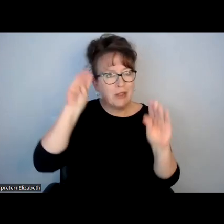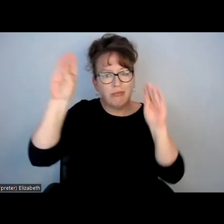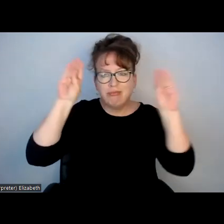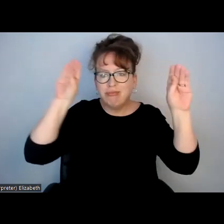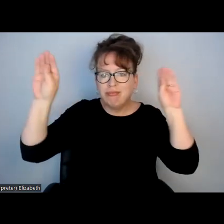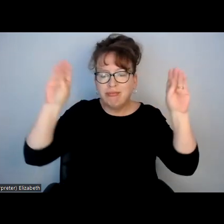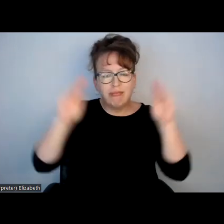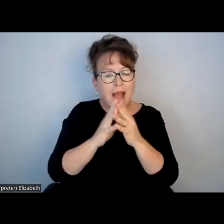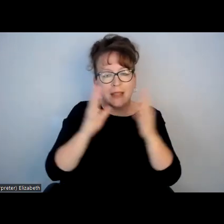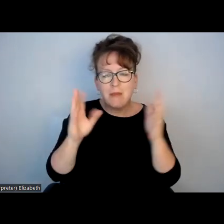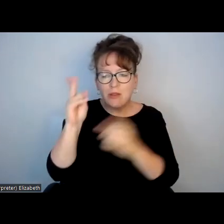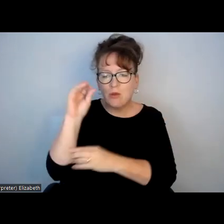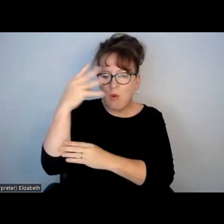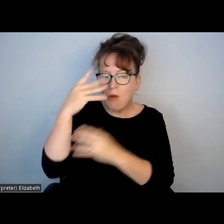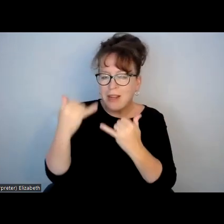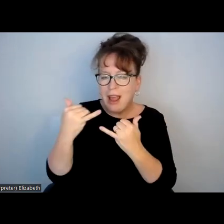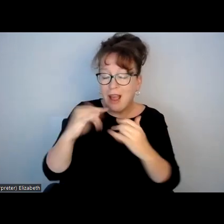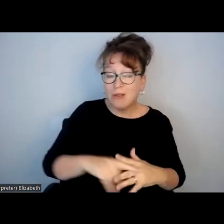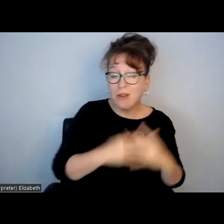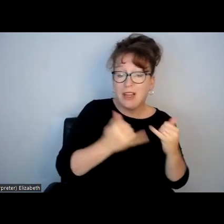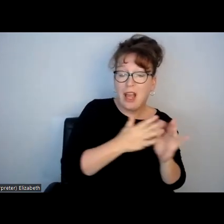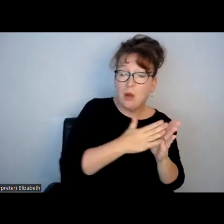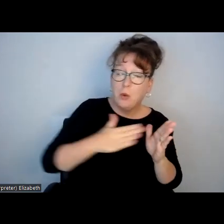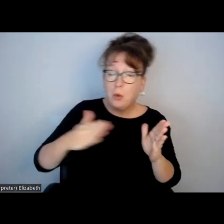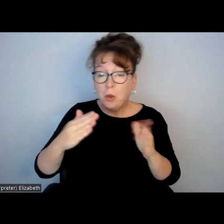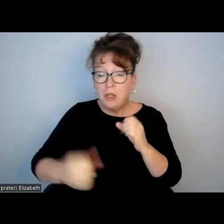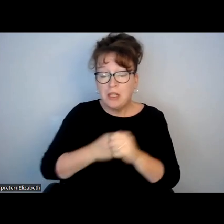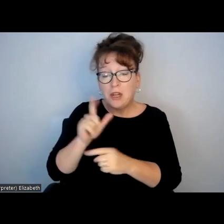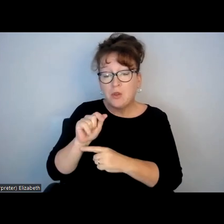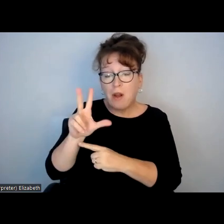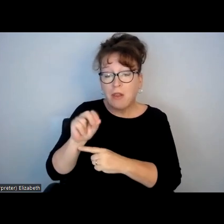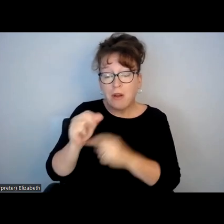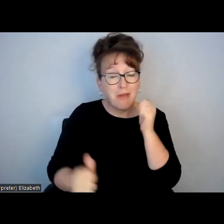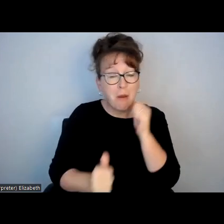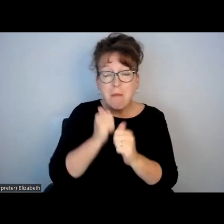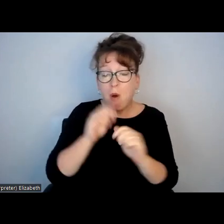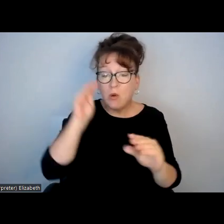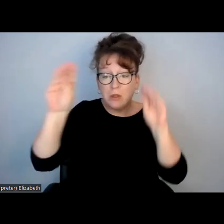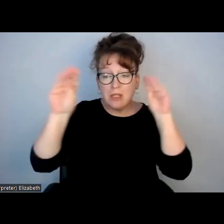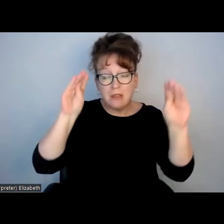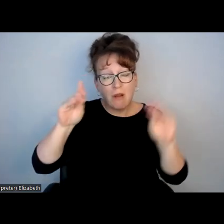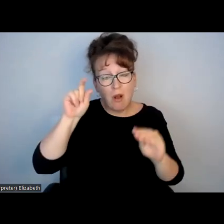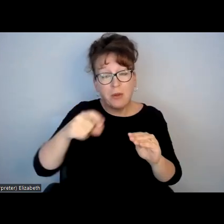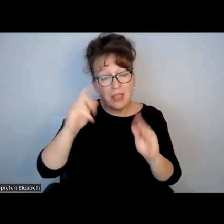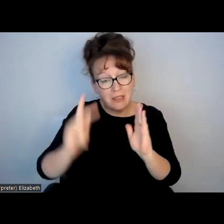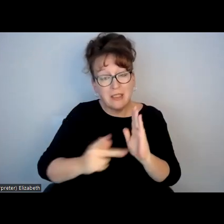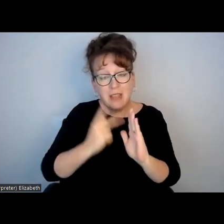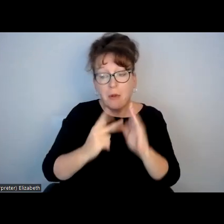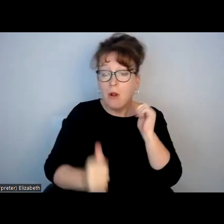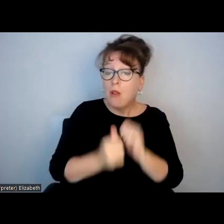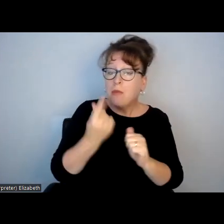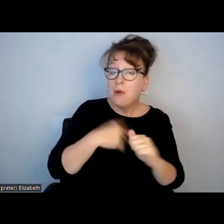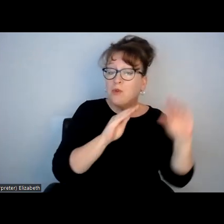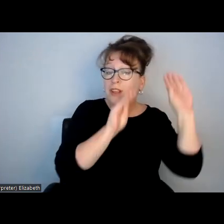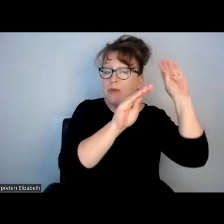que que instalar tanto energía solar más de